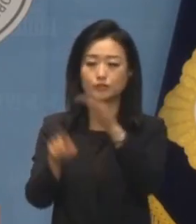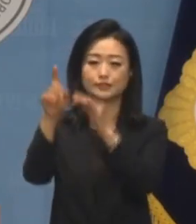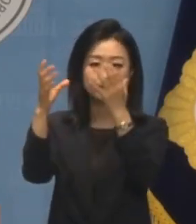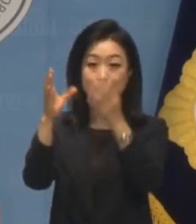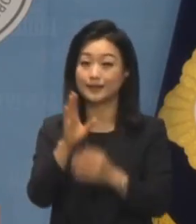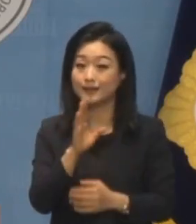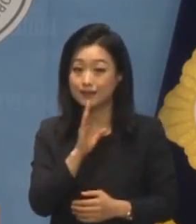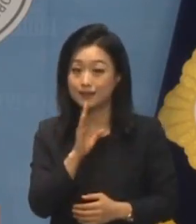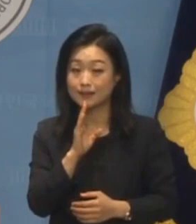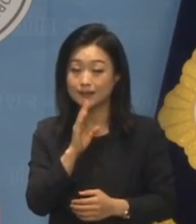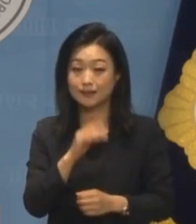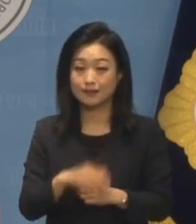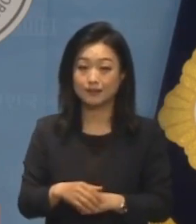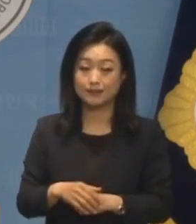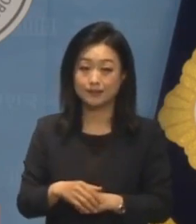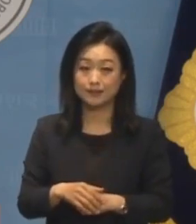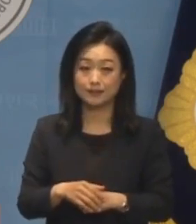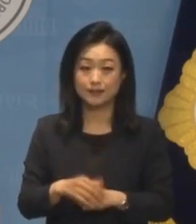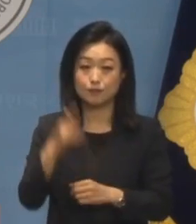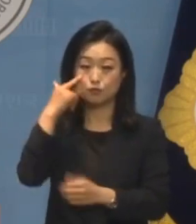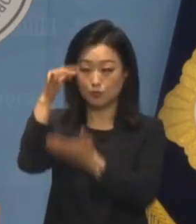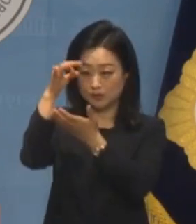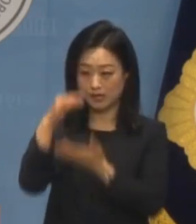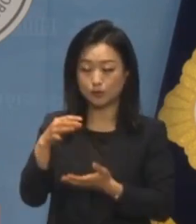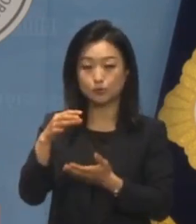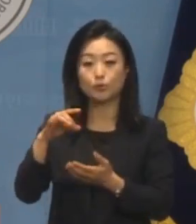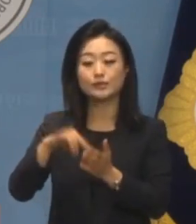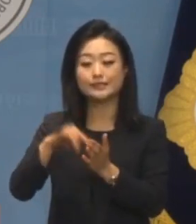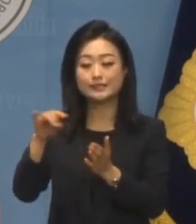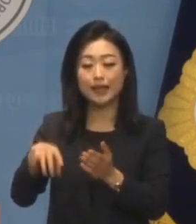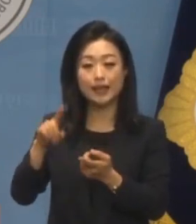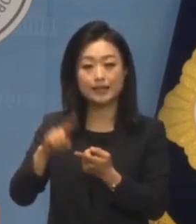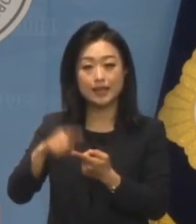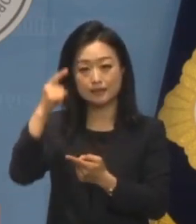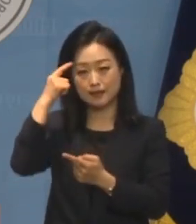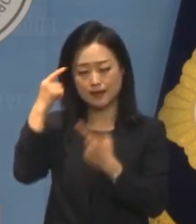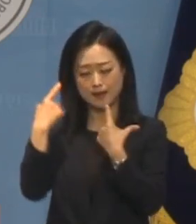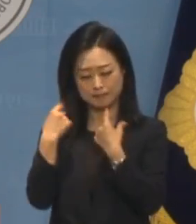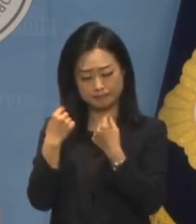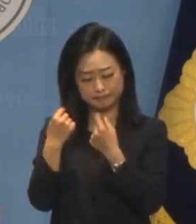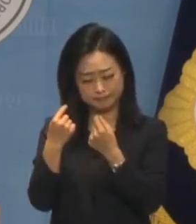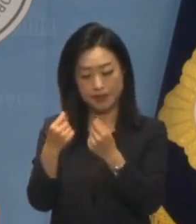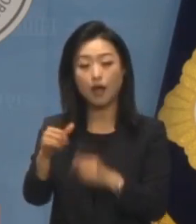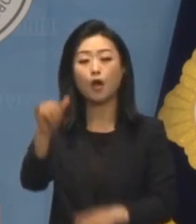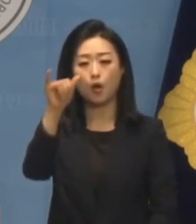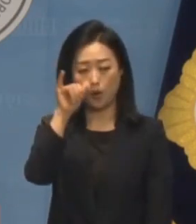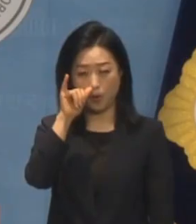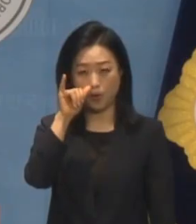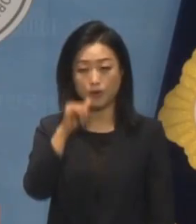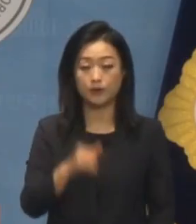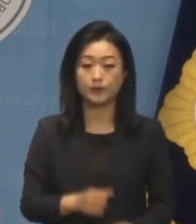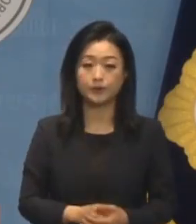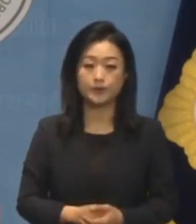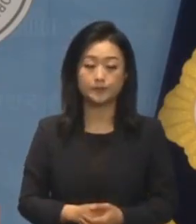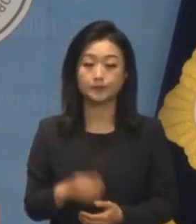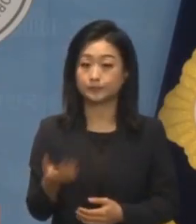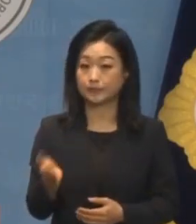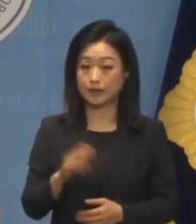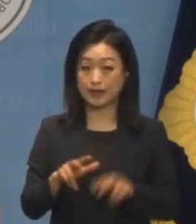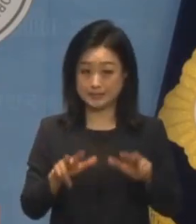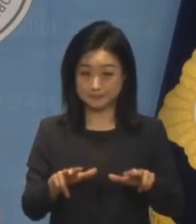미국에서도 수십 년에 걸쳐 상속세에 대한 일관된 견해를 이어오고 있는 것입니다. 하지만